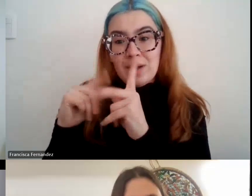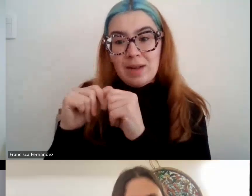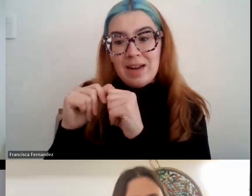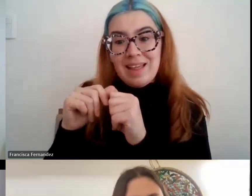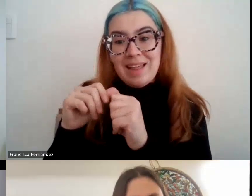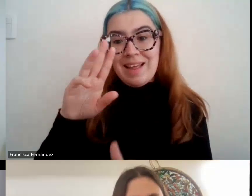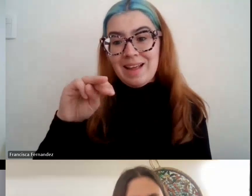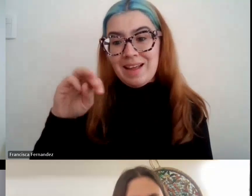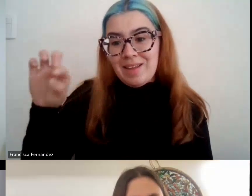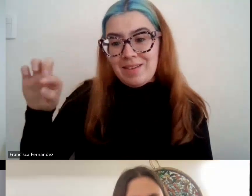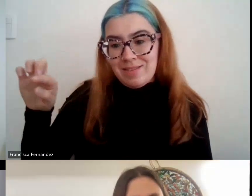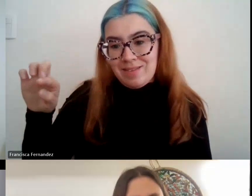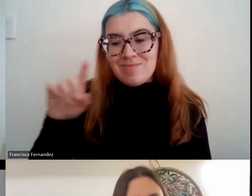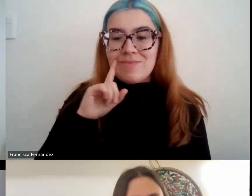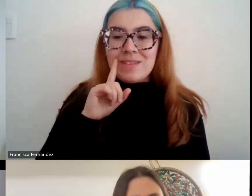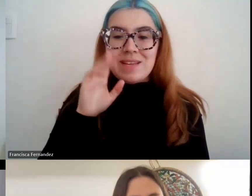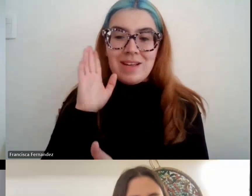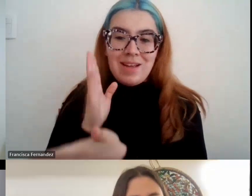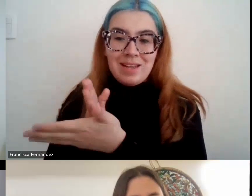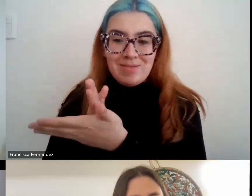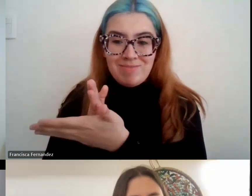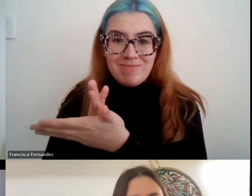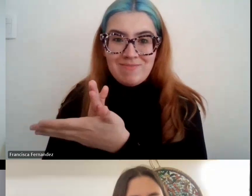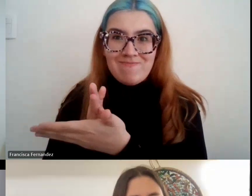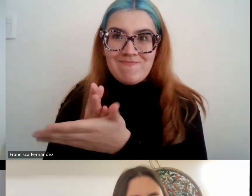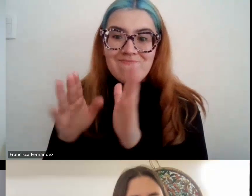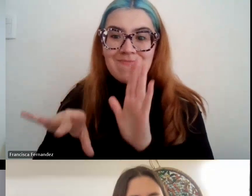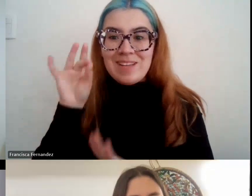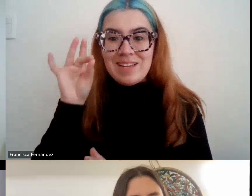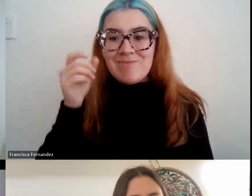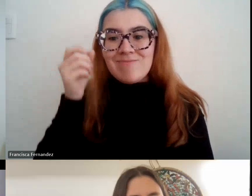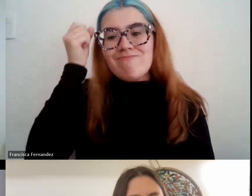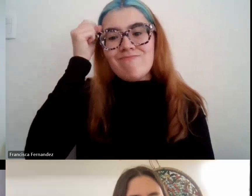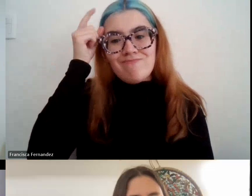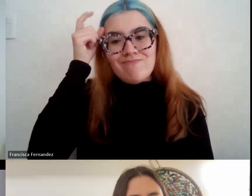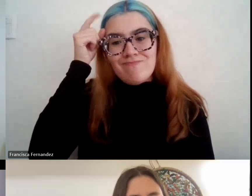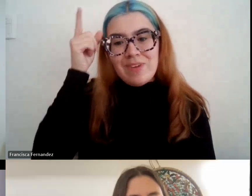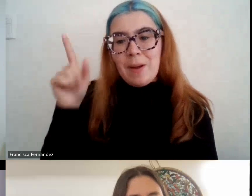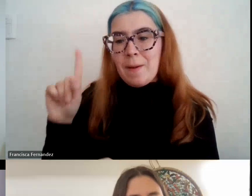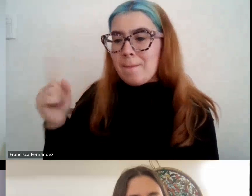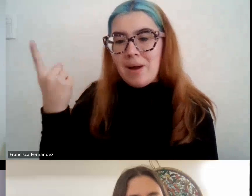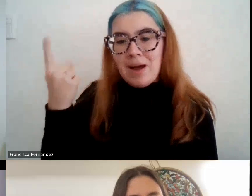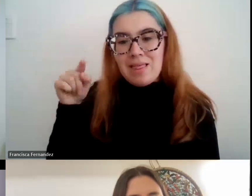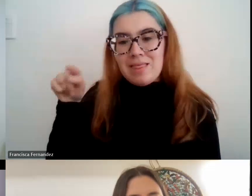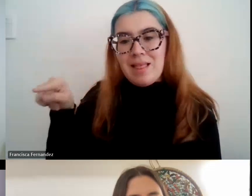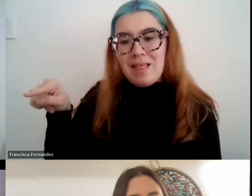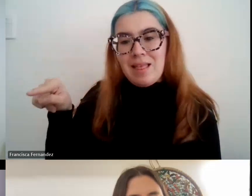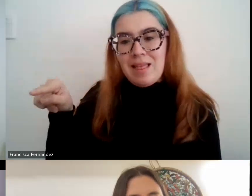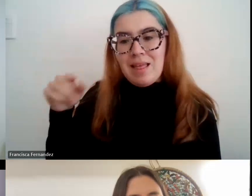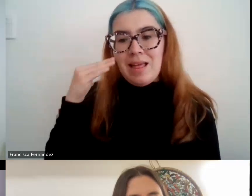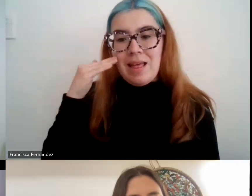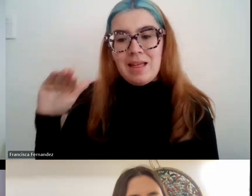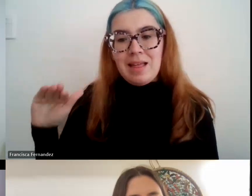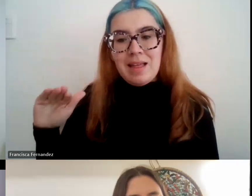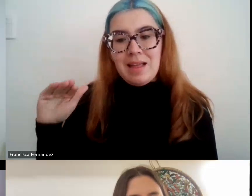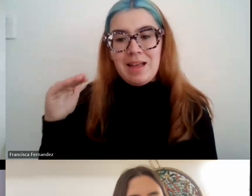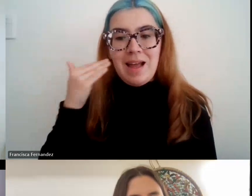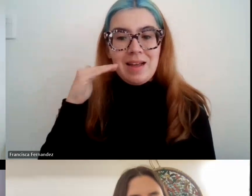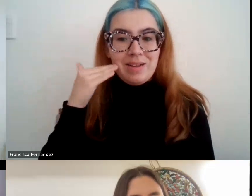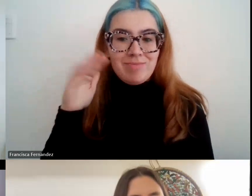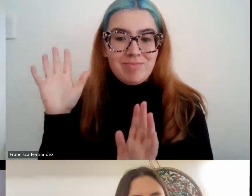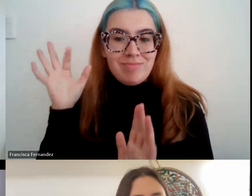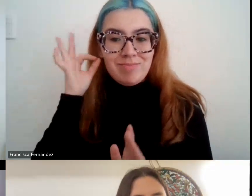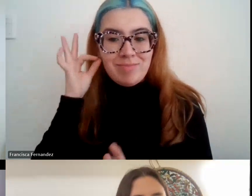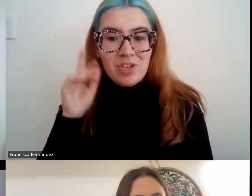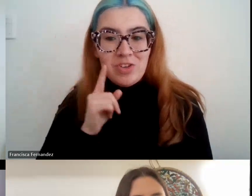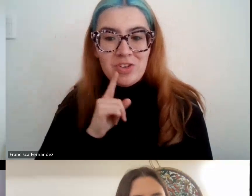Bueno, es importante que la familia, la mamá y el papá, bueno, ellos tienen como el derecho de entender y saber que De